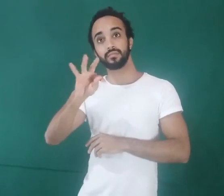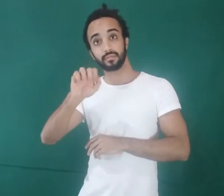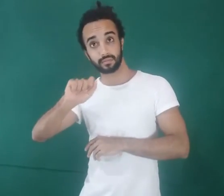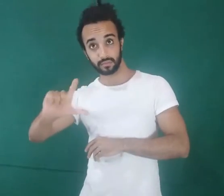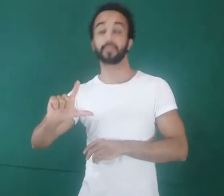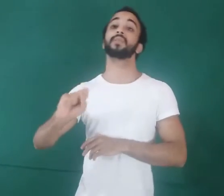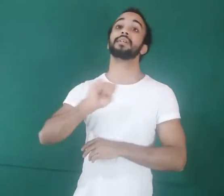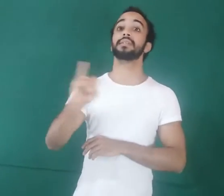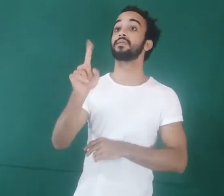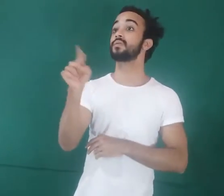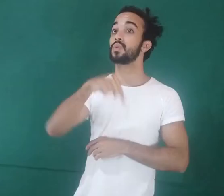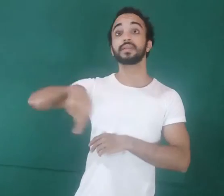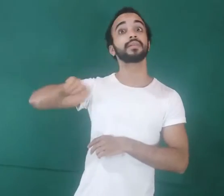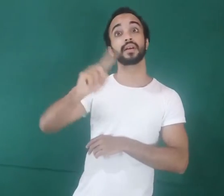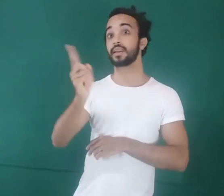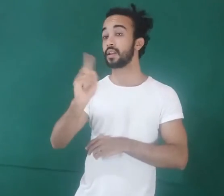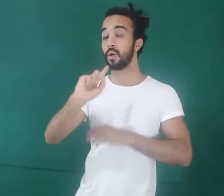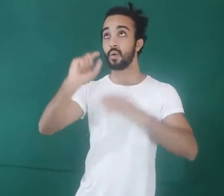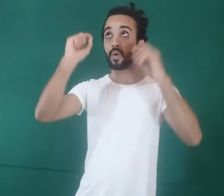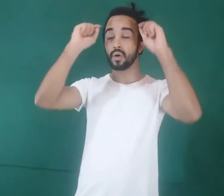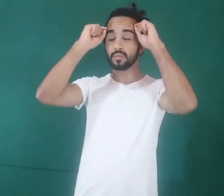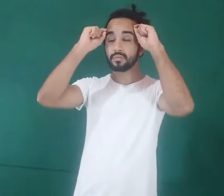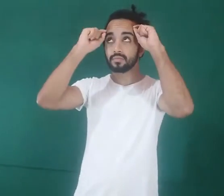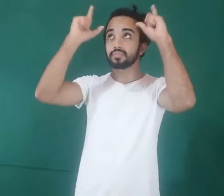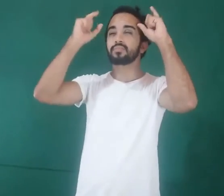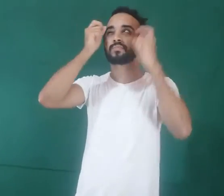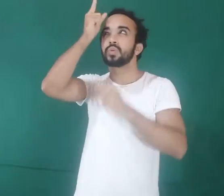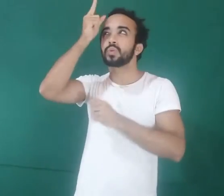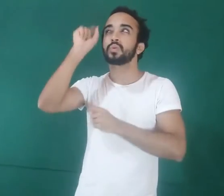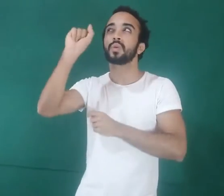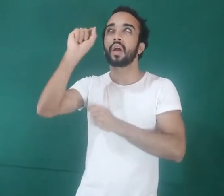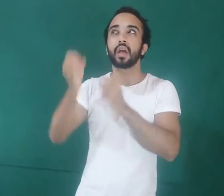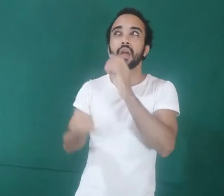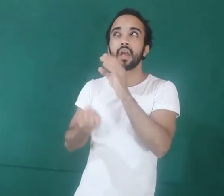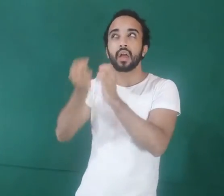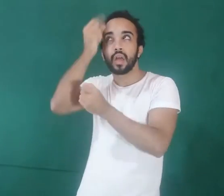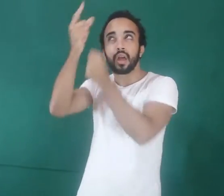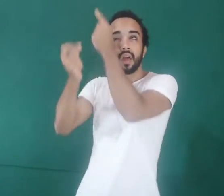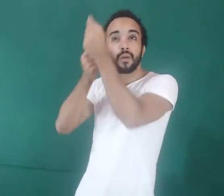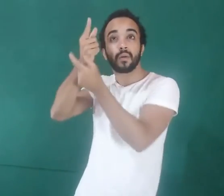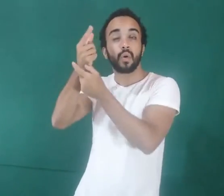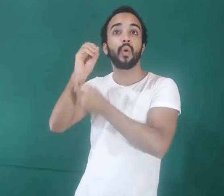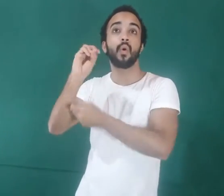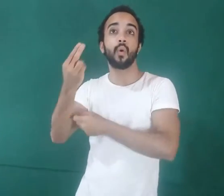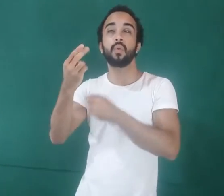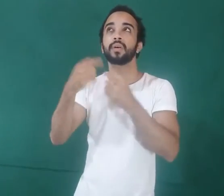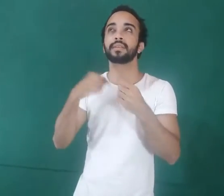ativar a sua capacidade autônoma de elaboração, de criação, de expansão,